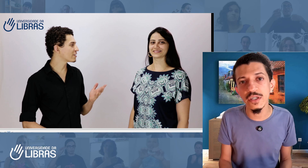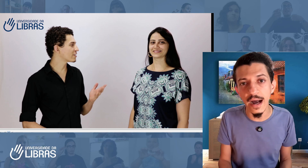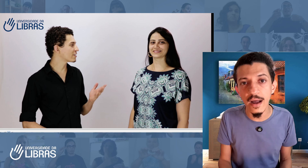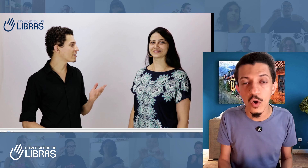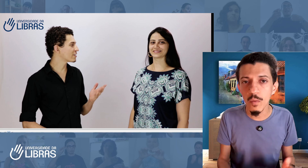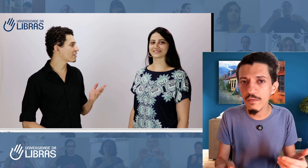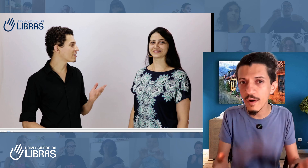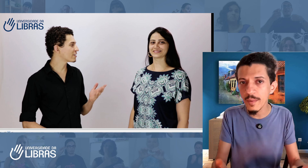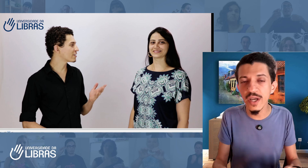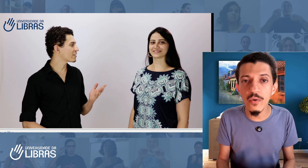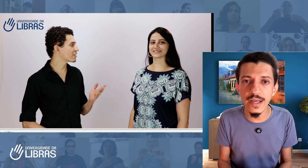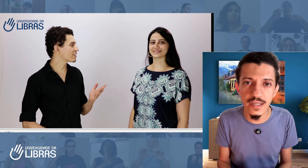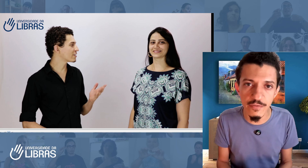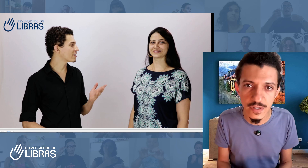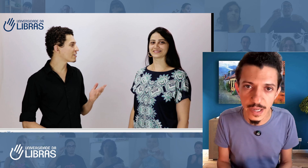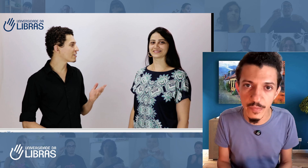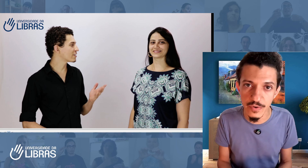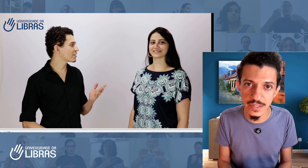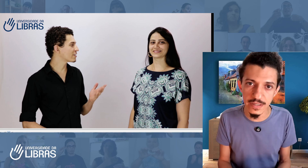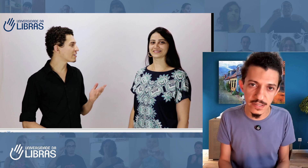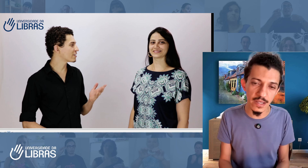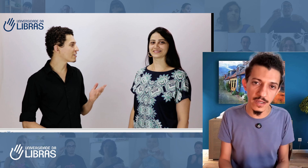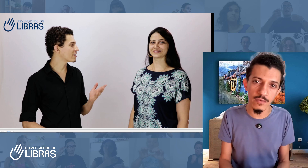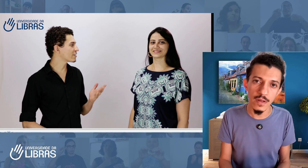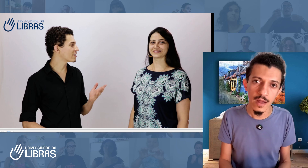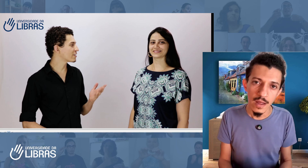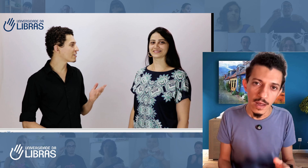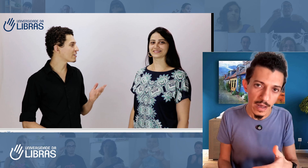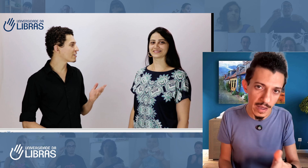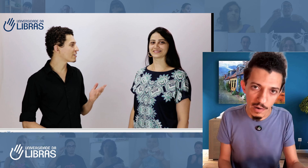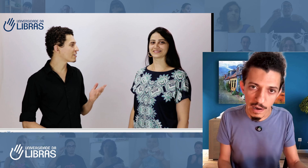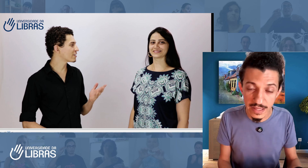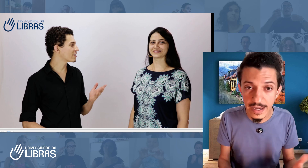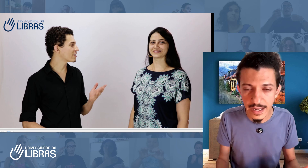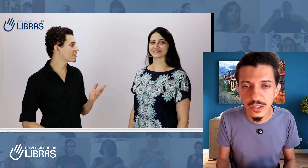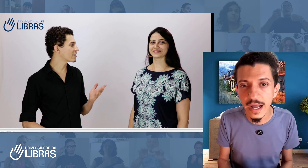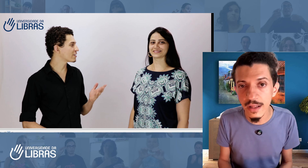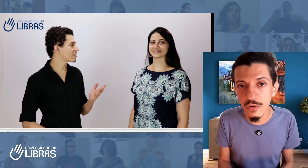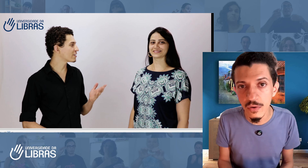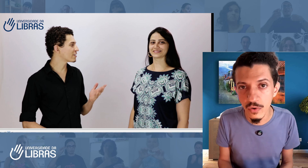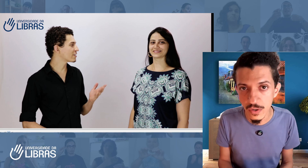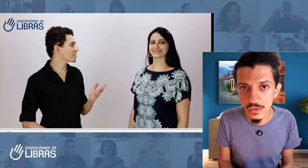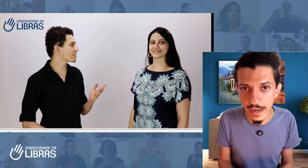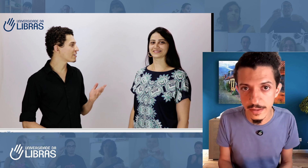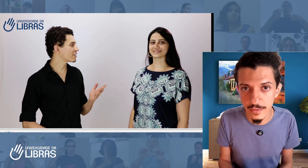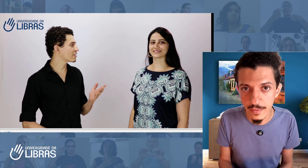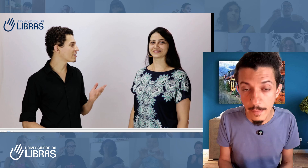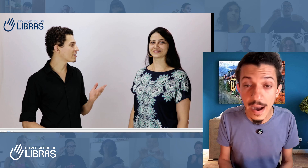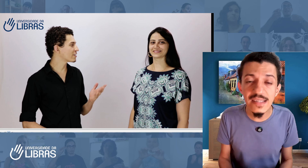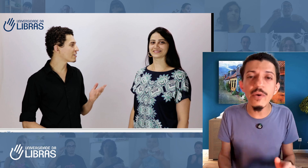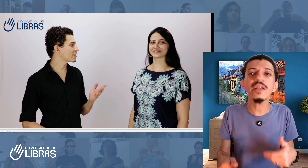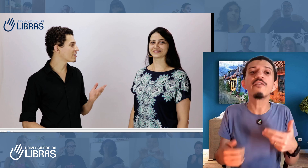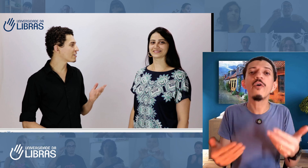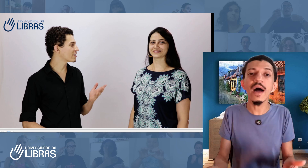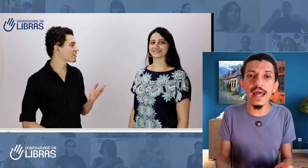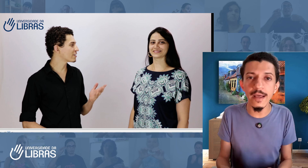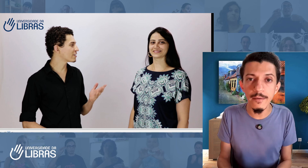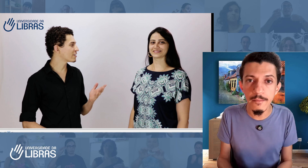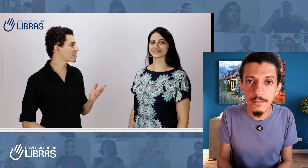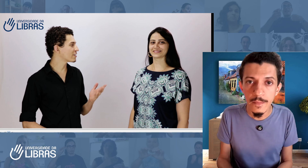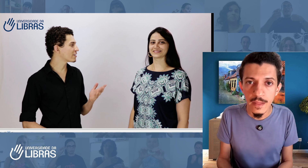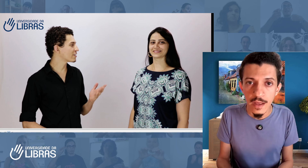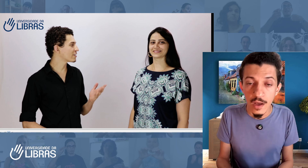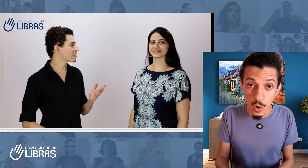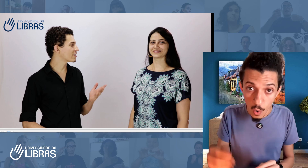te dar uma forma de reconhecer a você por você ter seguido, ter acreditado no nosso método. Mas eu ainda vou além.